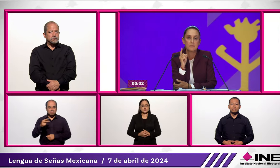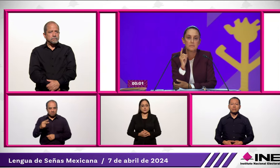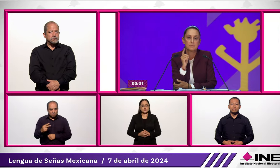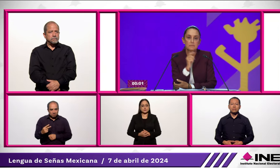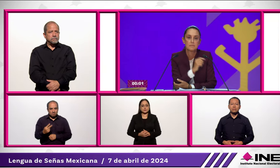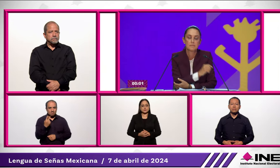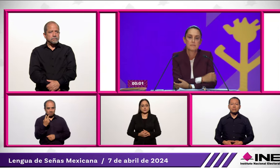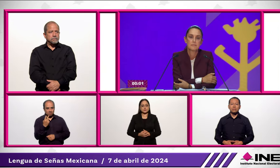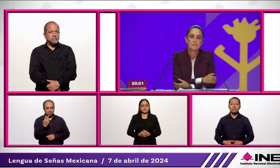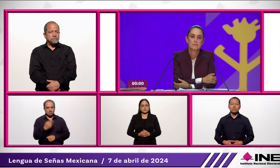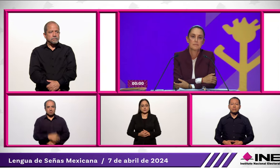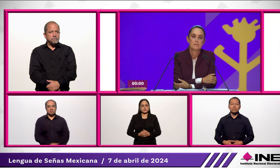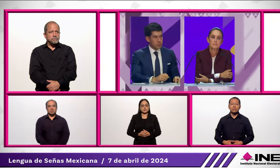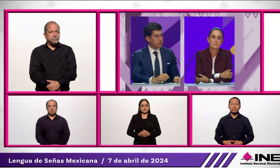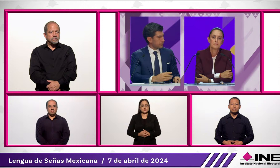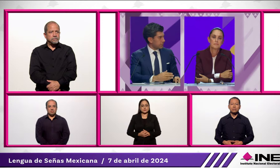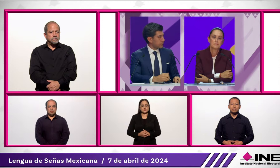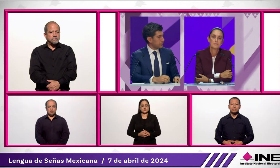ver.